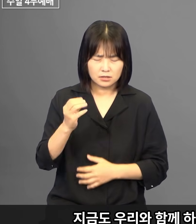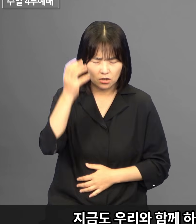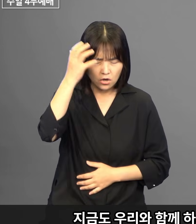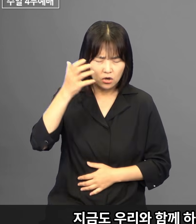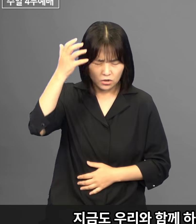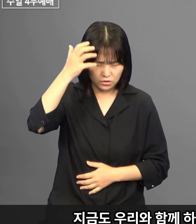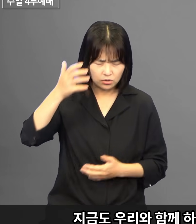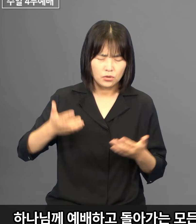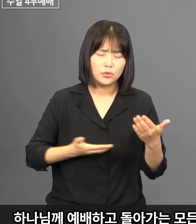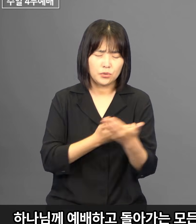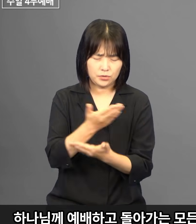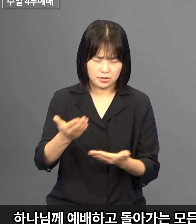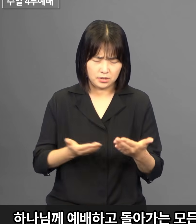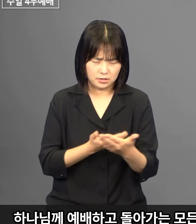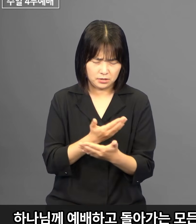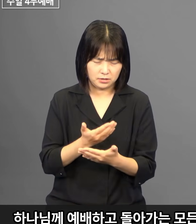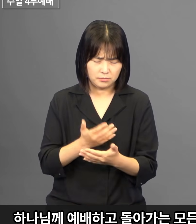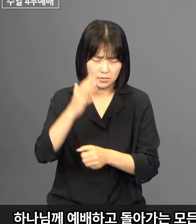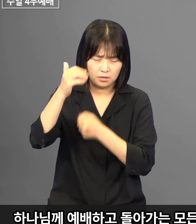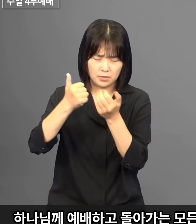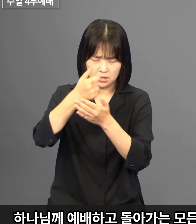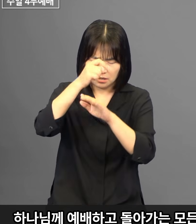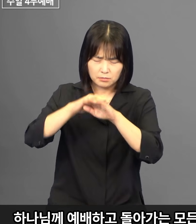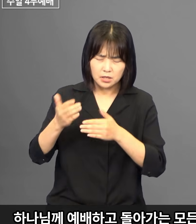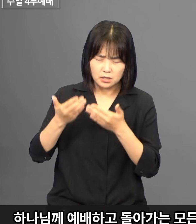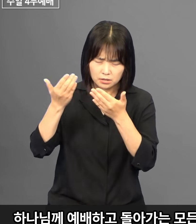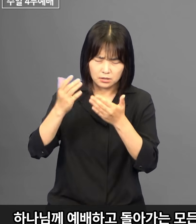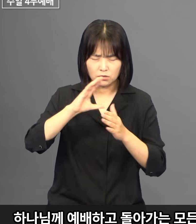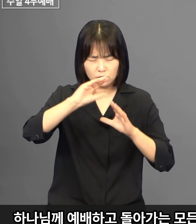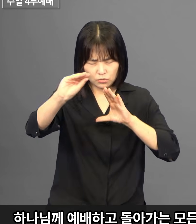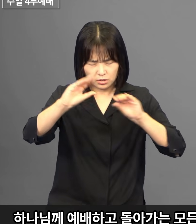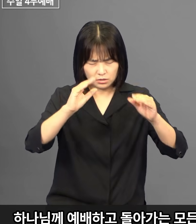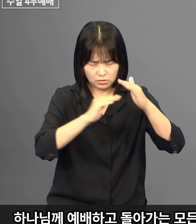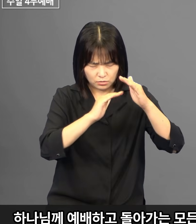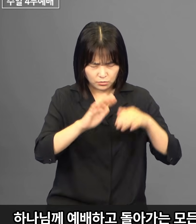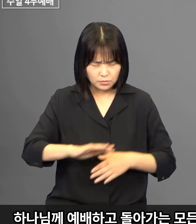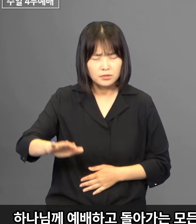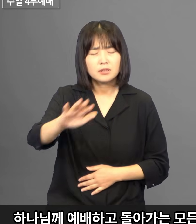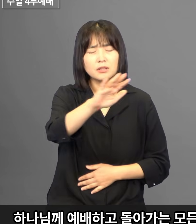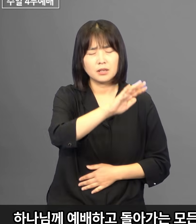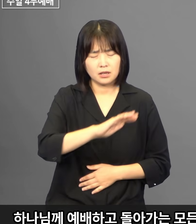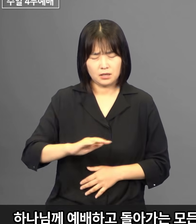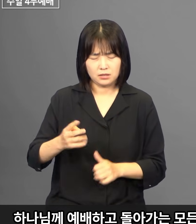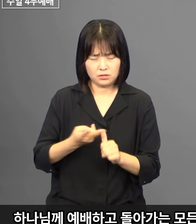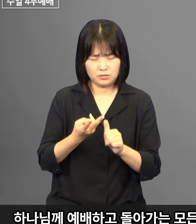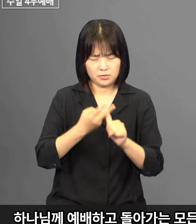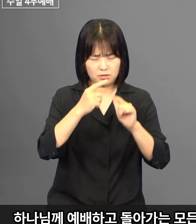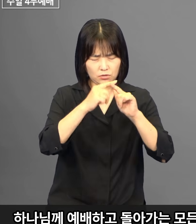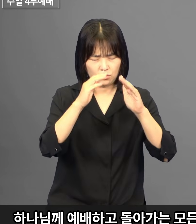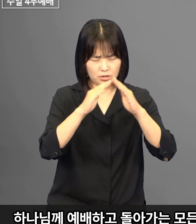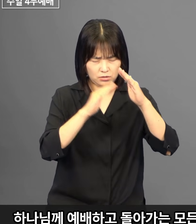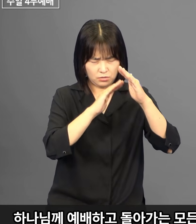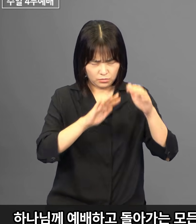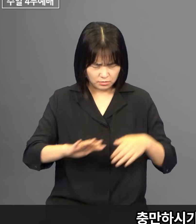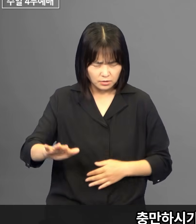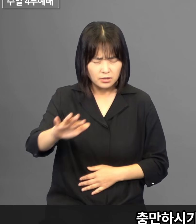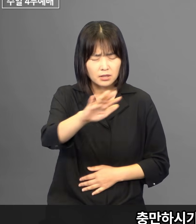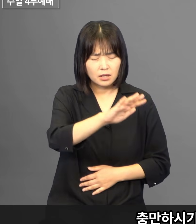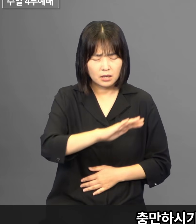교통하심이 하나님께 예배하고 돌아가는 모든 성도들, 선한목자교회 모든 교우들